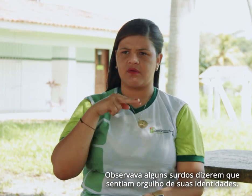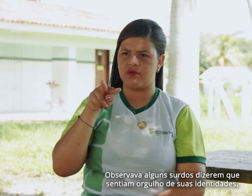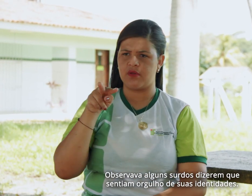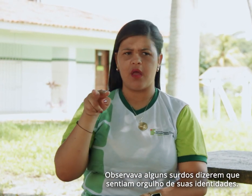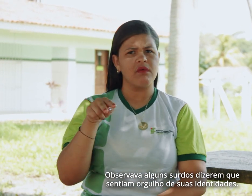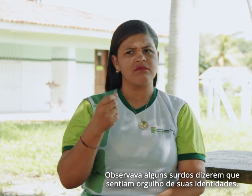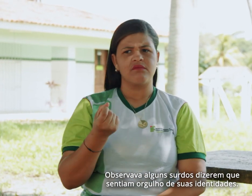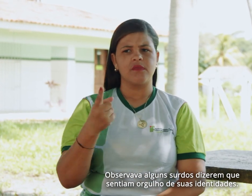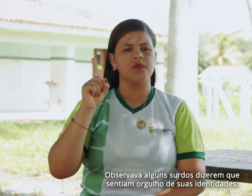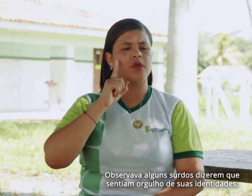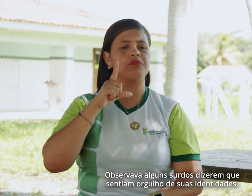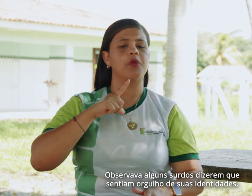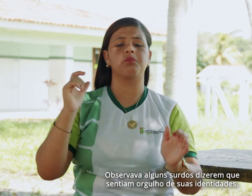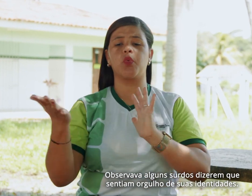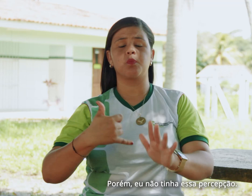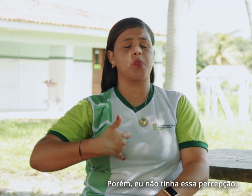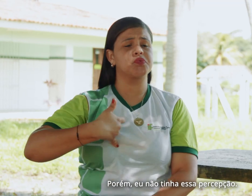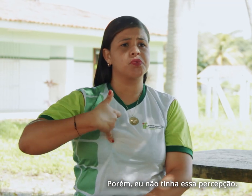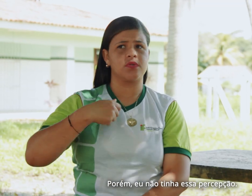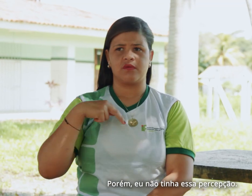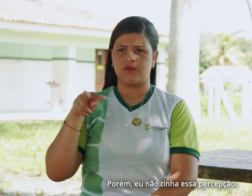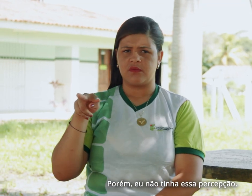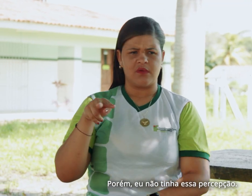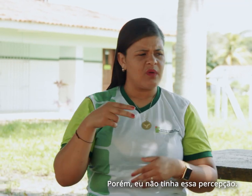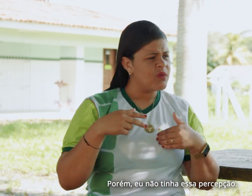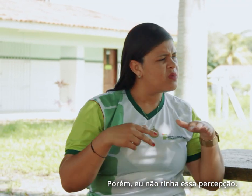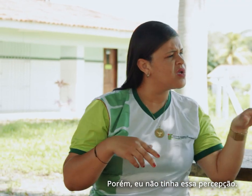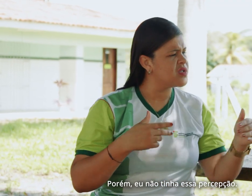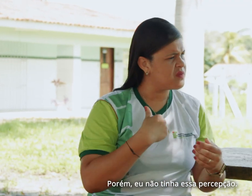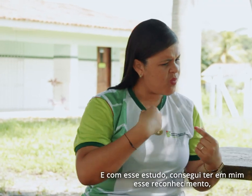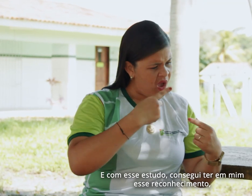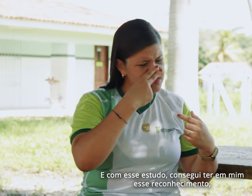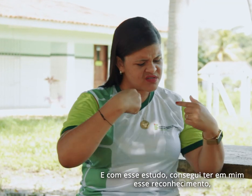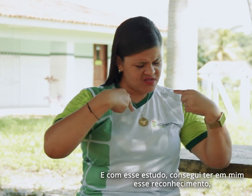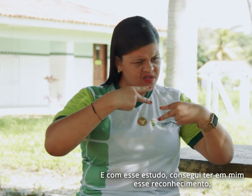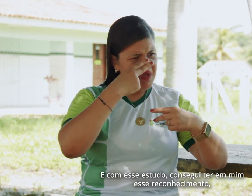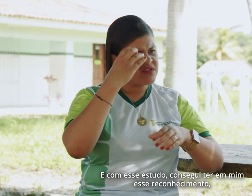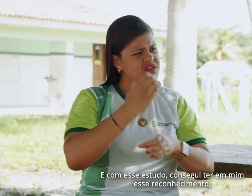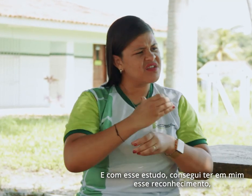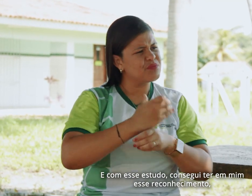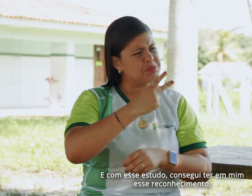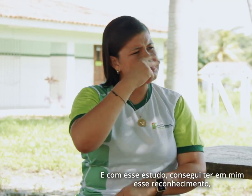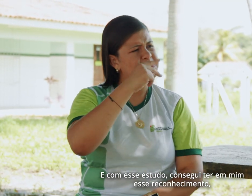que sentiam orgulho de suas identidades. Porém, eu não tinha essa percepção. E com esses estudos, consegui ter em mim este